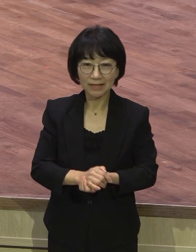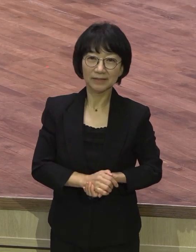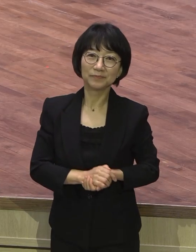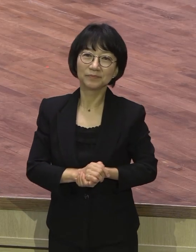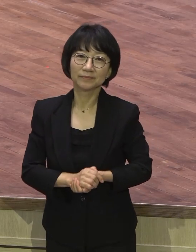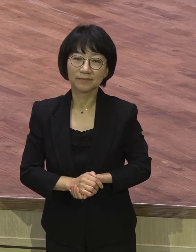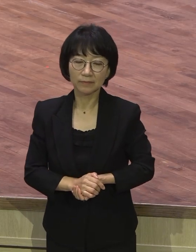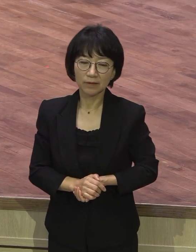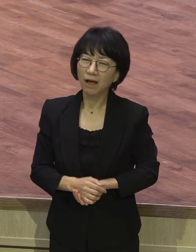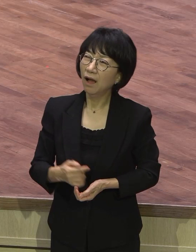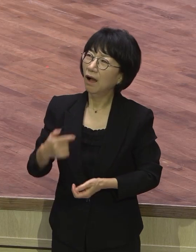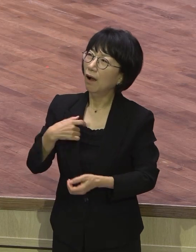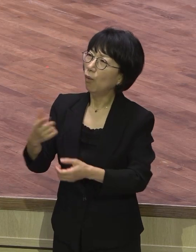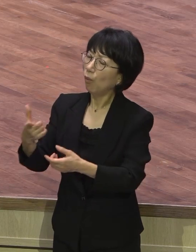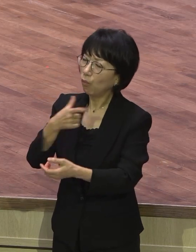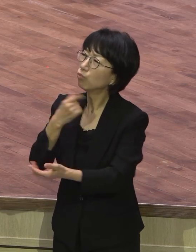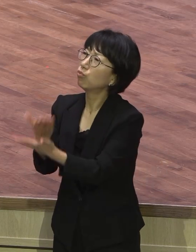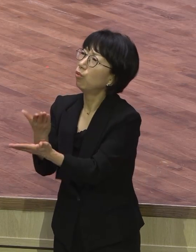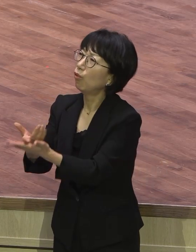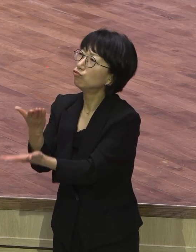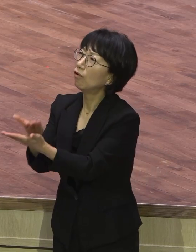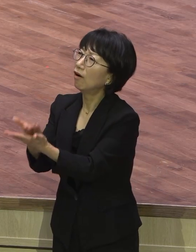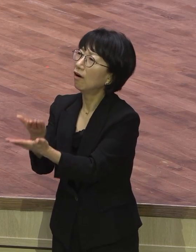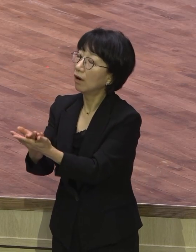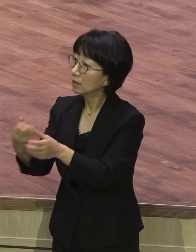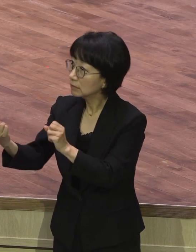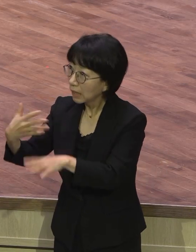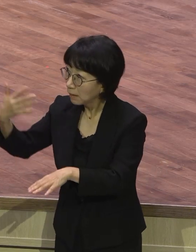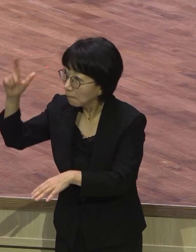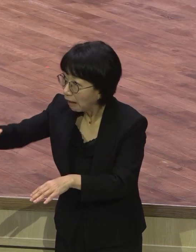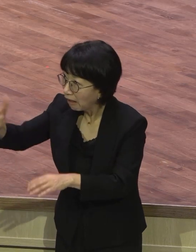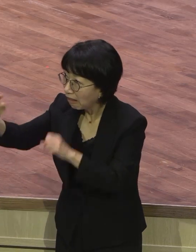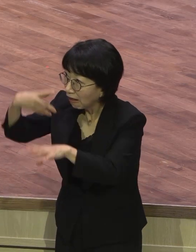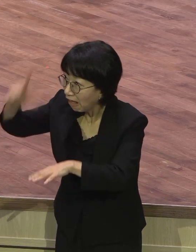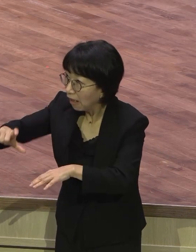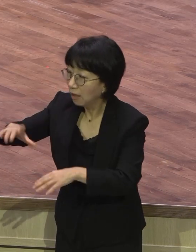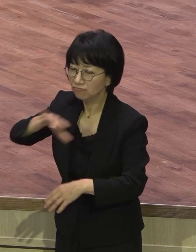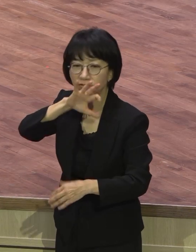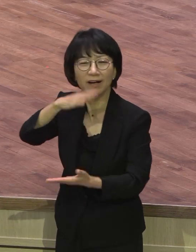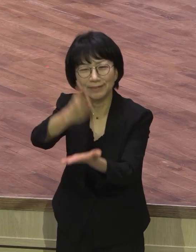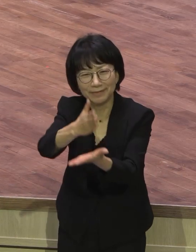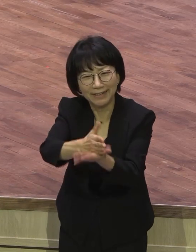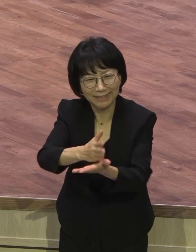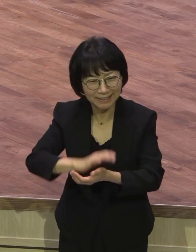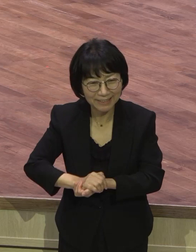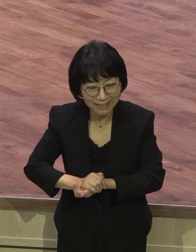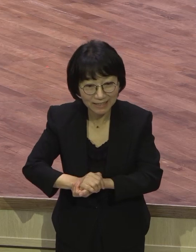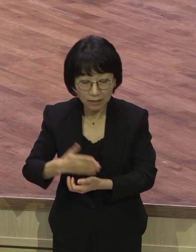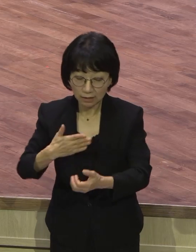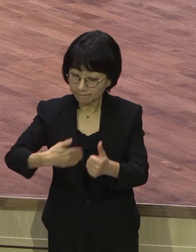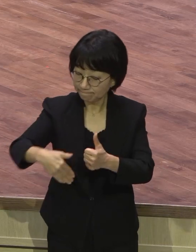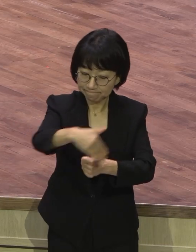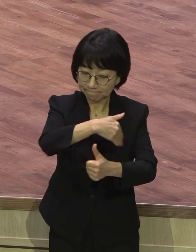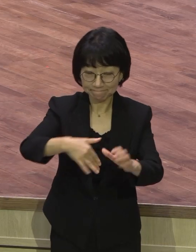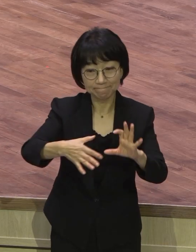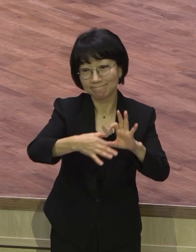환경이 바뀌지 않는다고 불평할 이유가 없다 환경을 넘어서